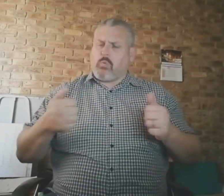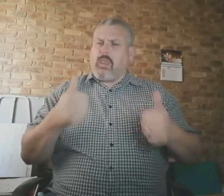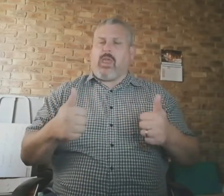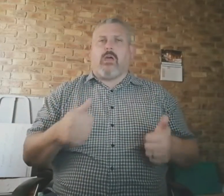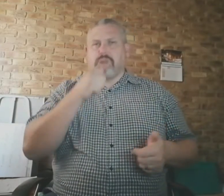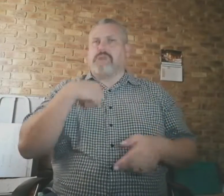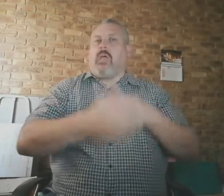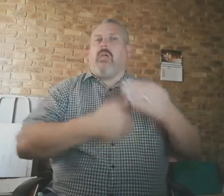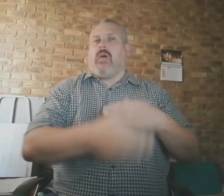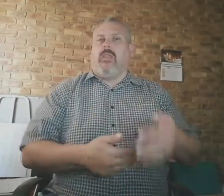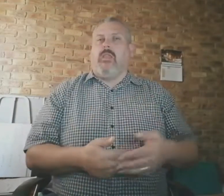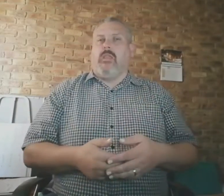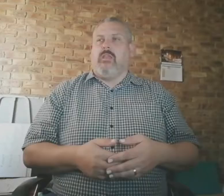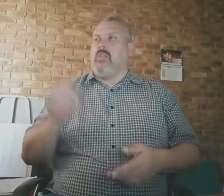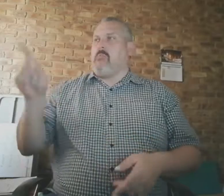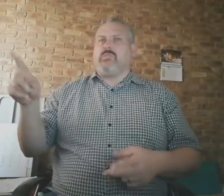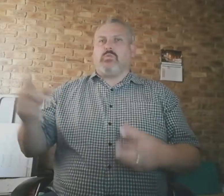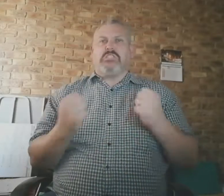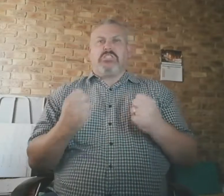Tu nou her, kan an, besuuren.